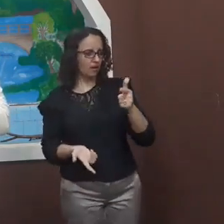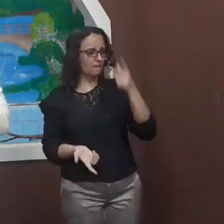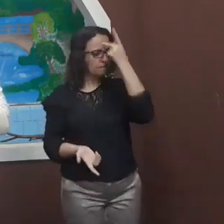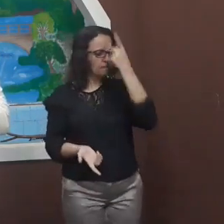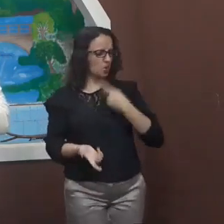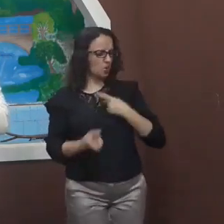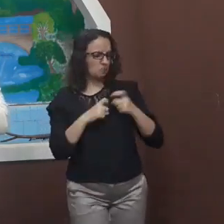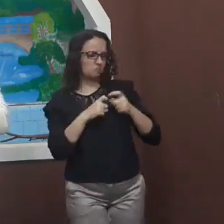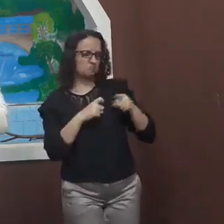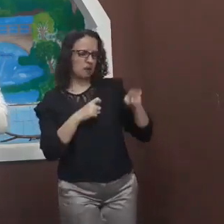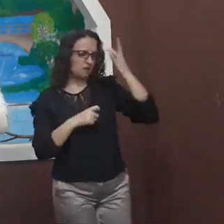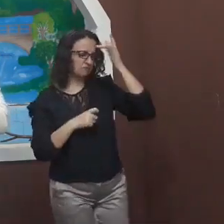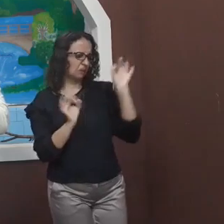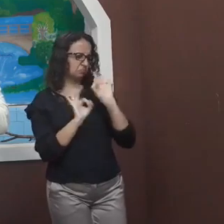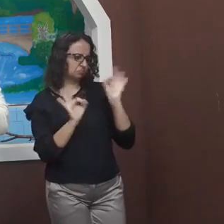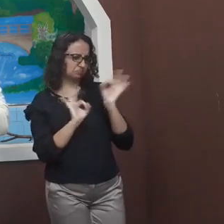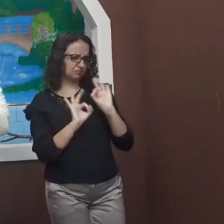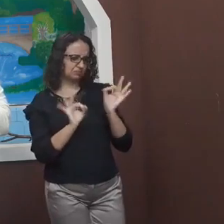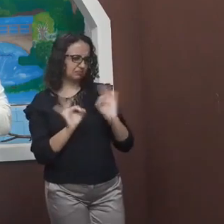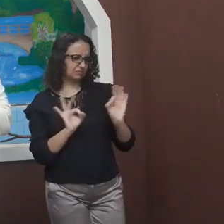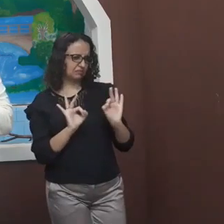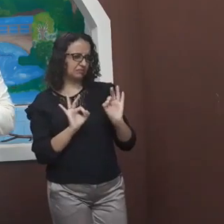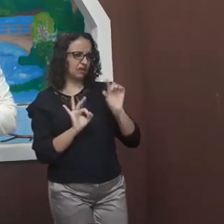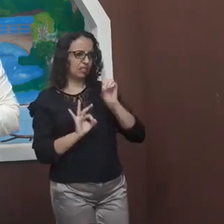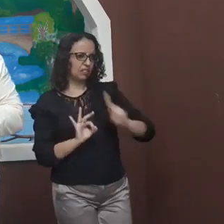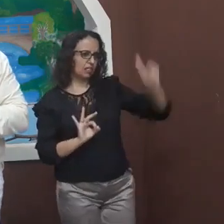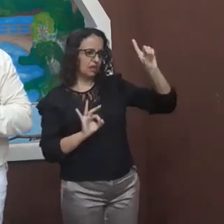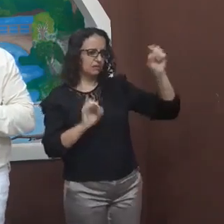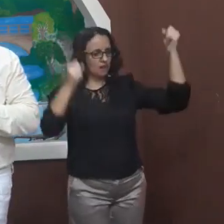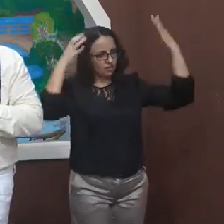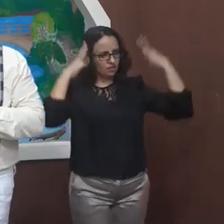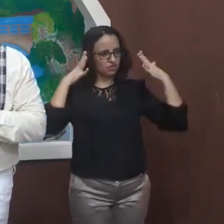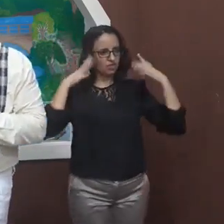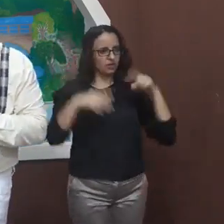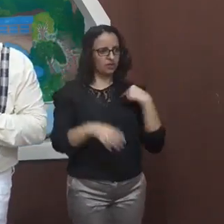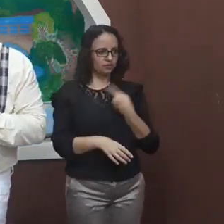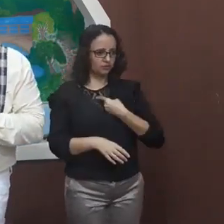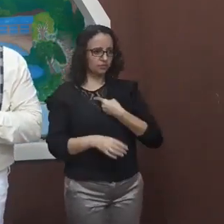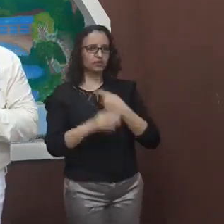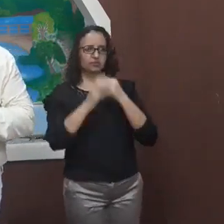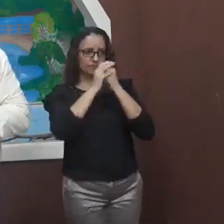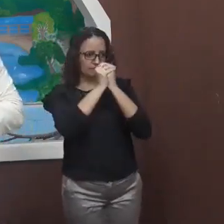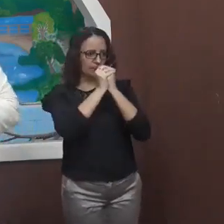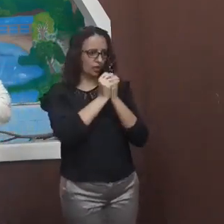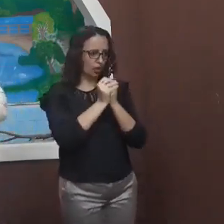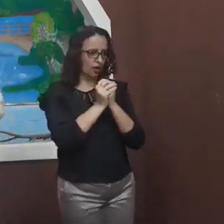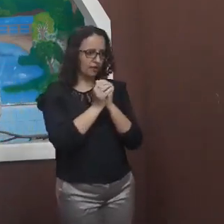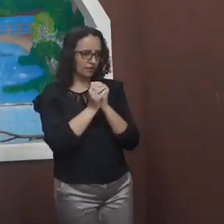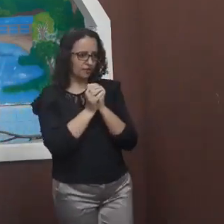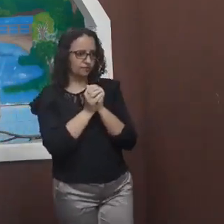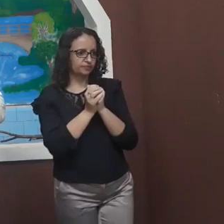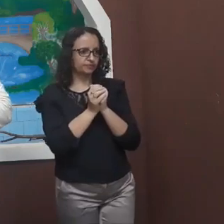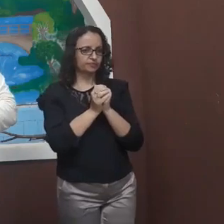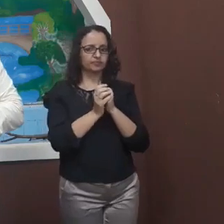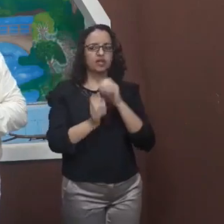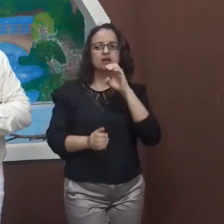médico. Que Deus possa nos abençoar. Queria convidar o irmão Claudemir para vir aqui à frente, fazer uma